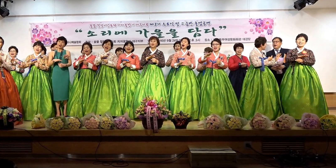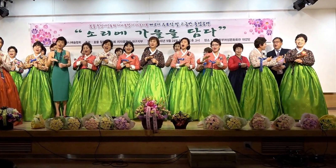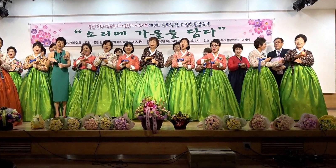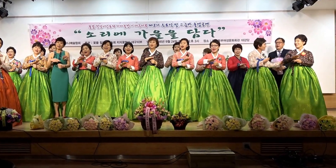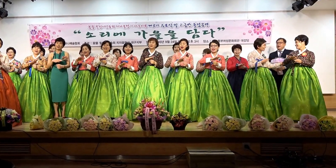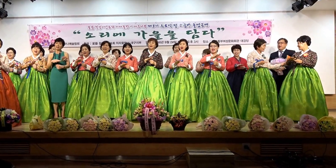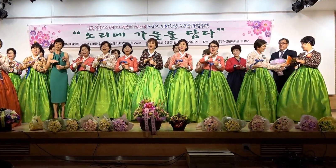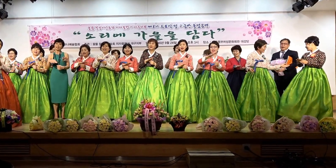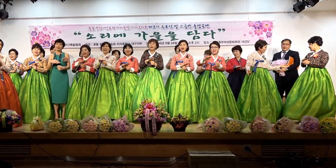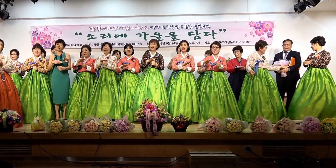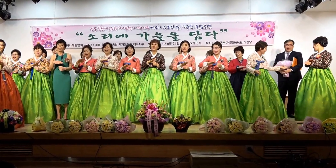사랑해